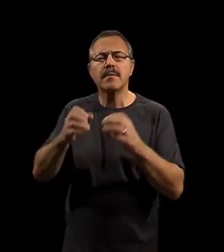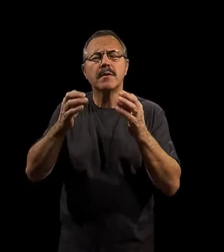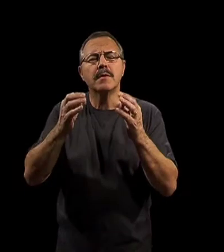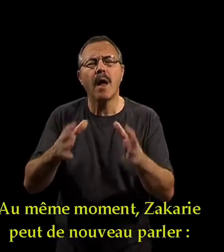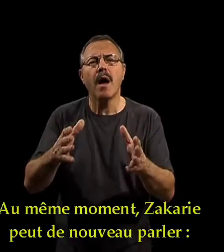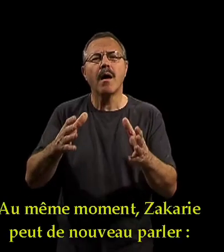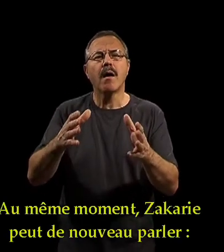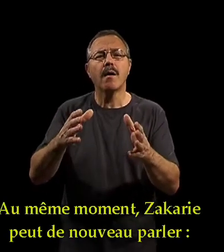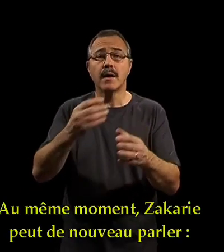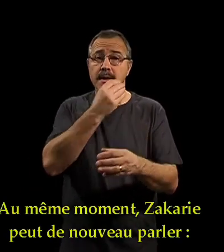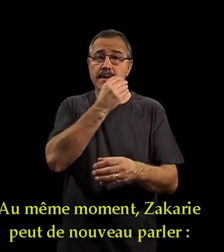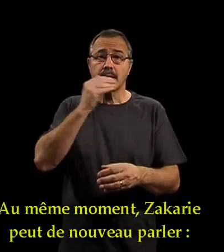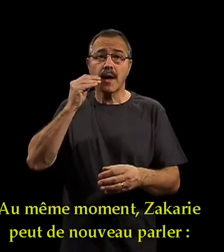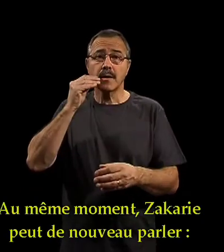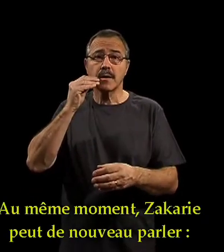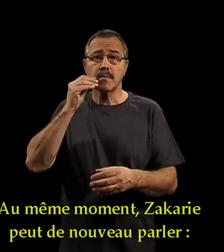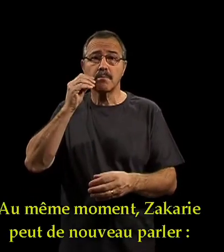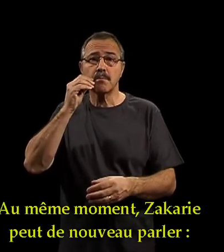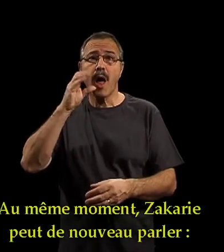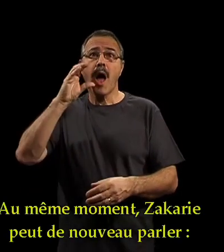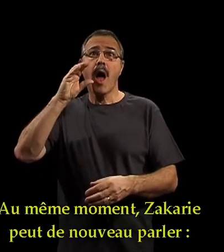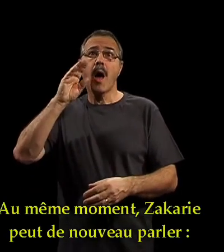Au même moment, Zacharie peut de nouveau parler.